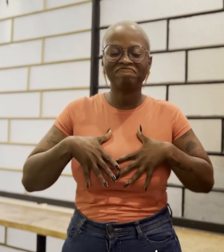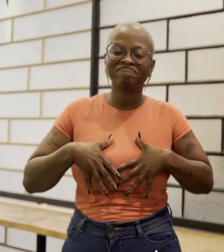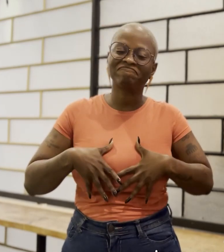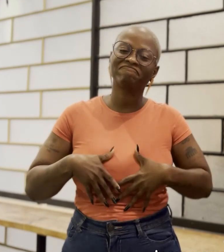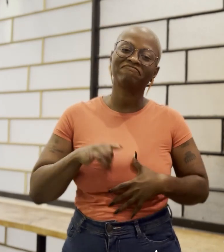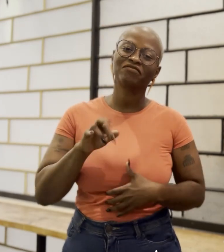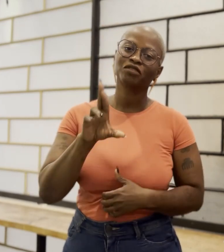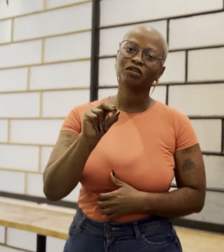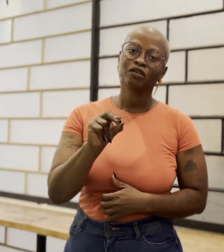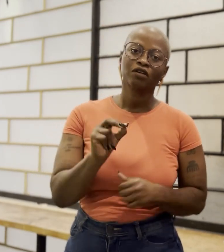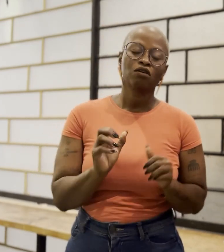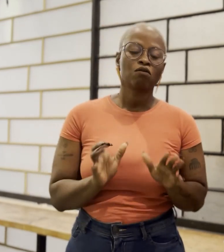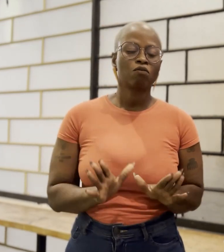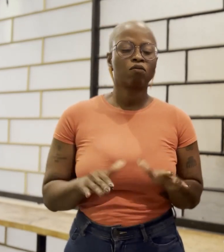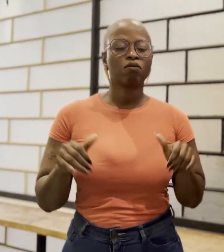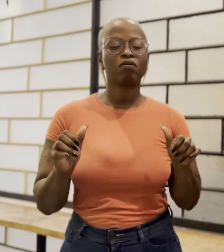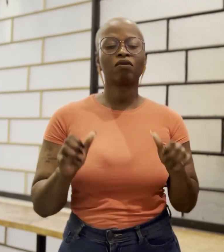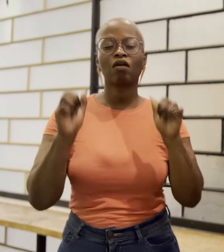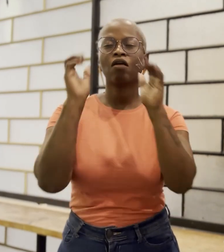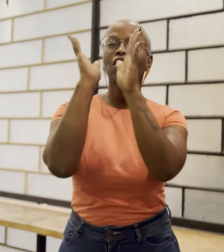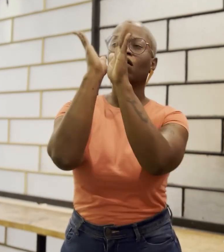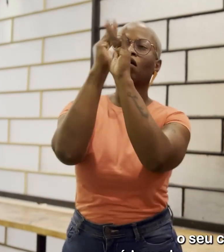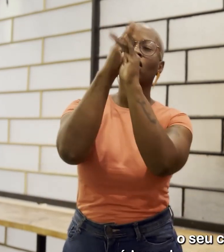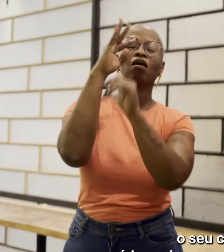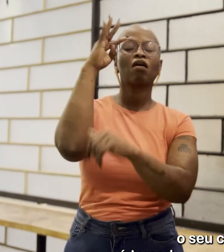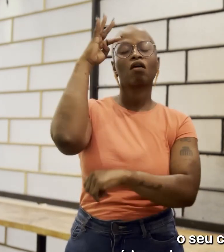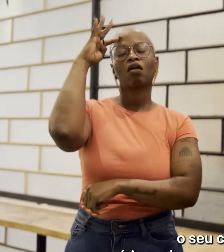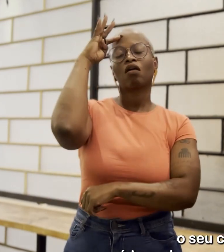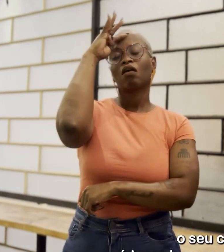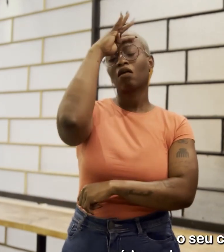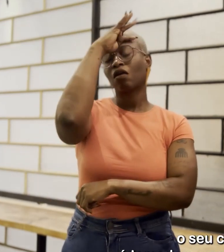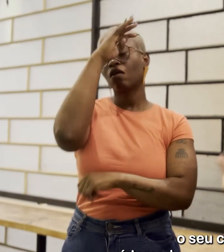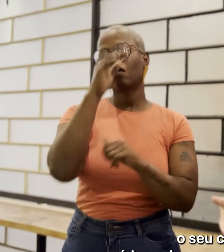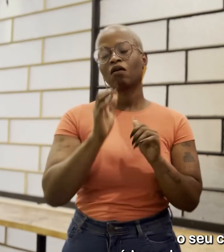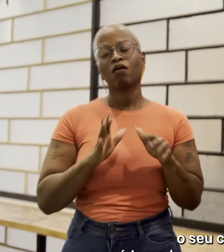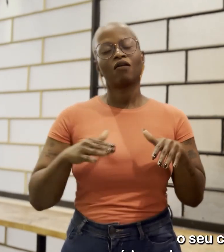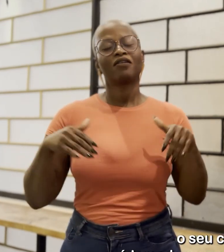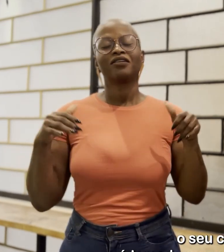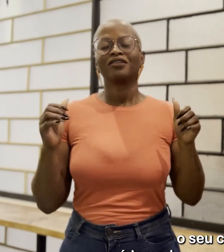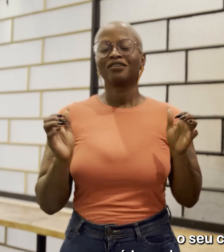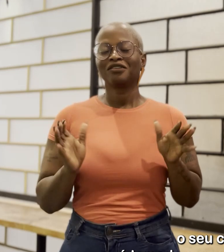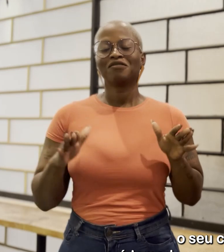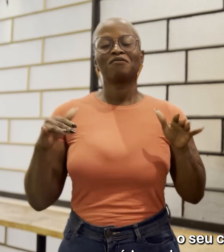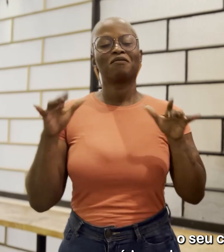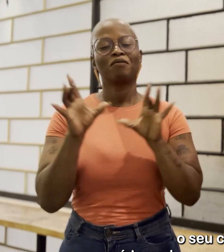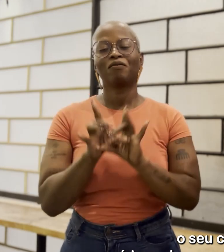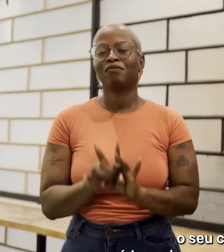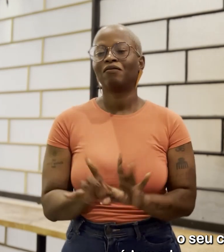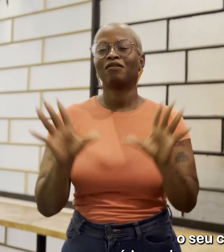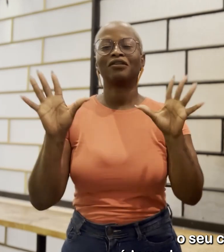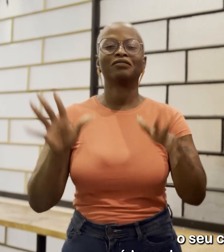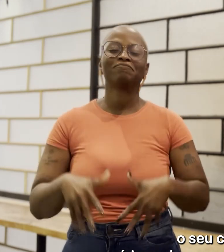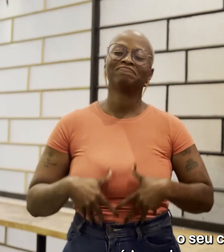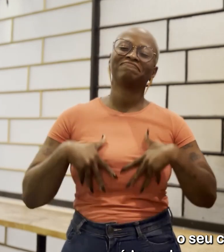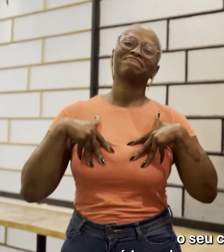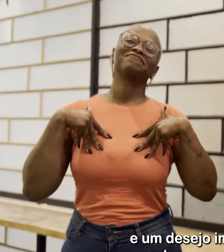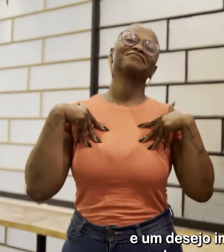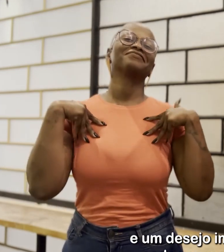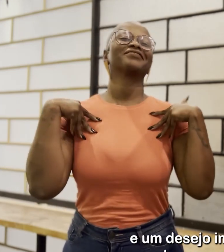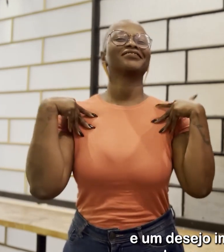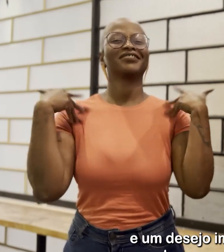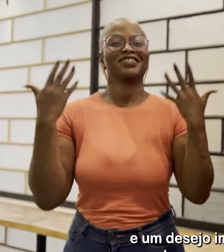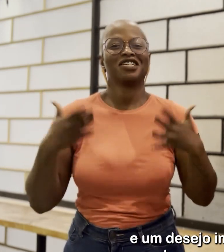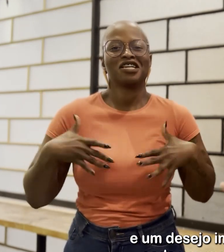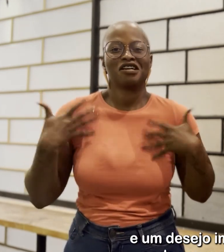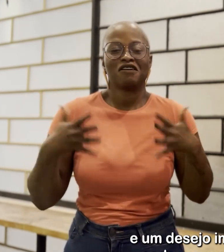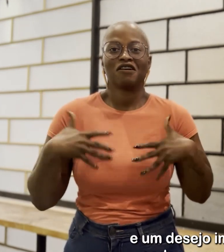Ícaro. E ele, então, seu corpo voando, tomado por uma alegria, um prazer,